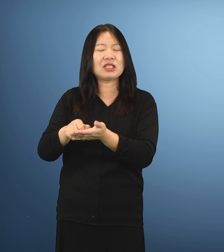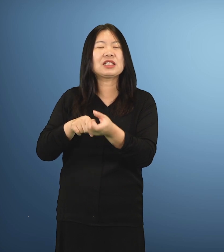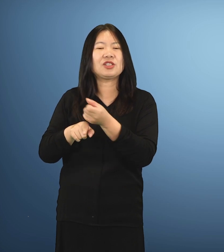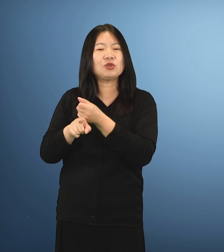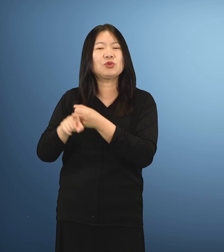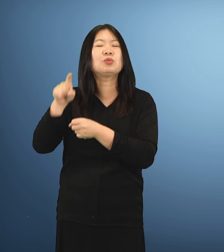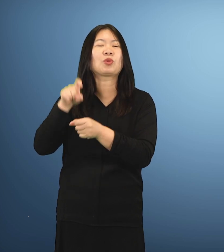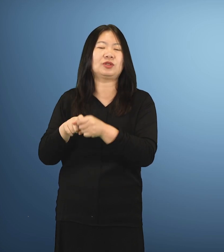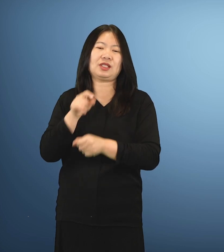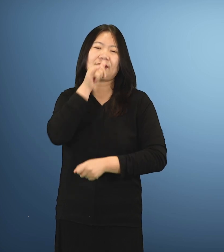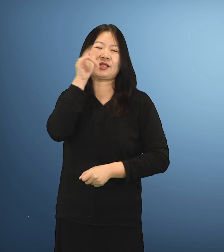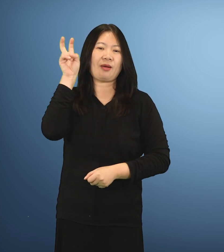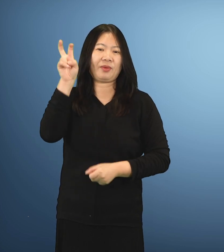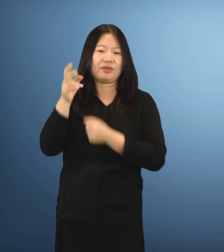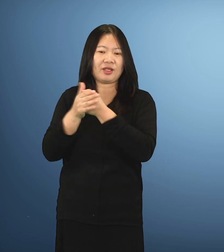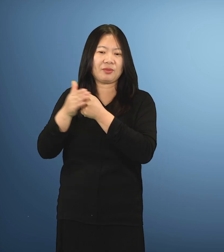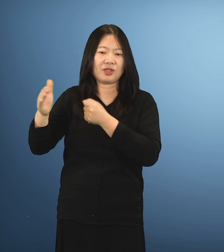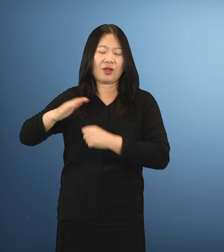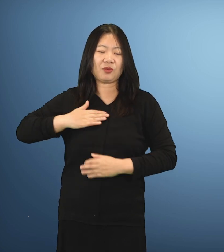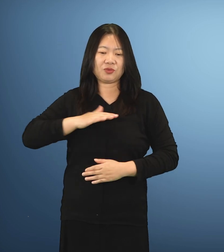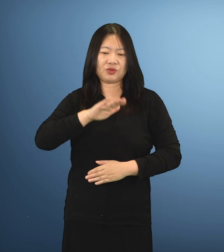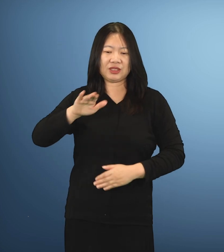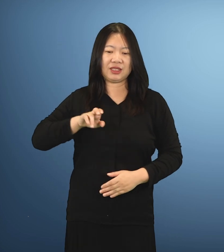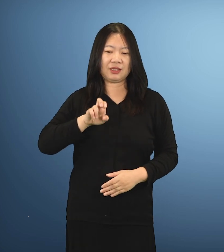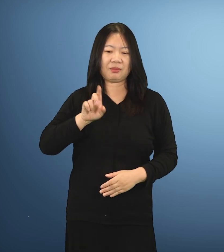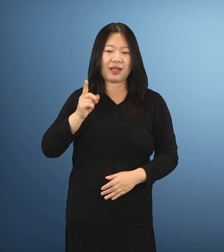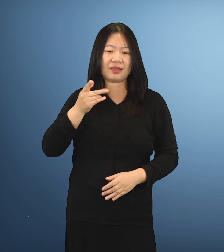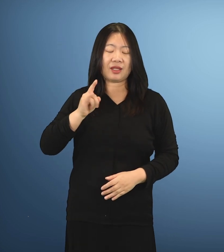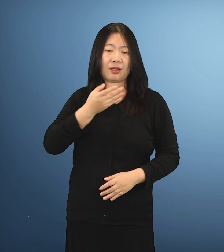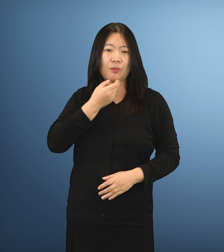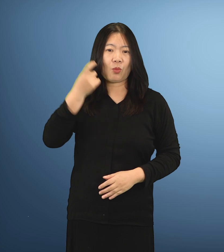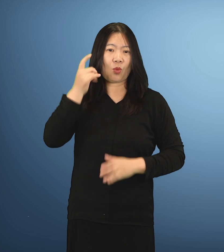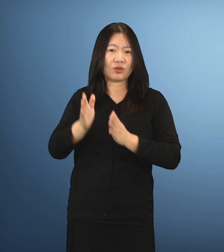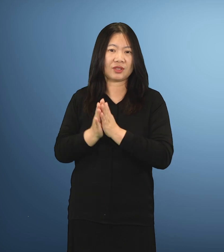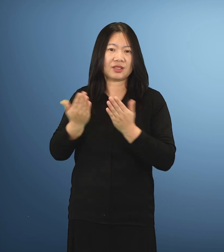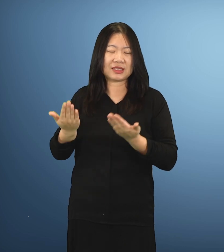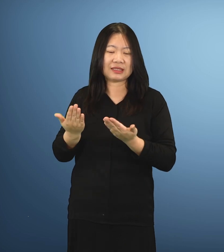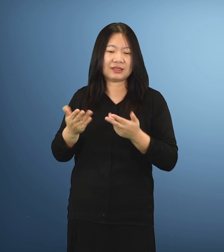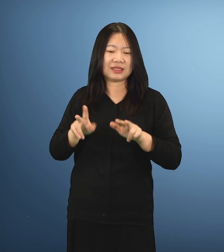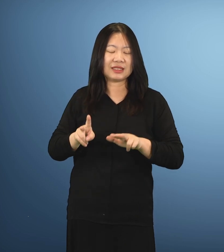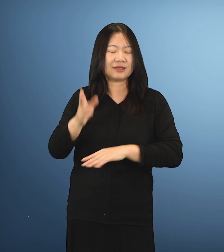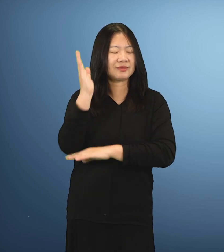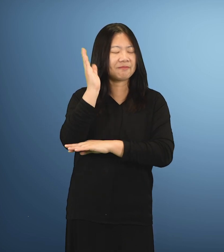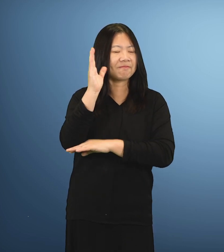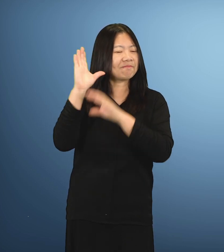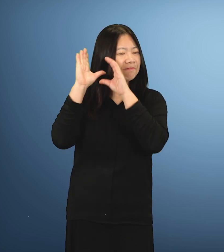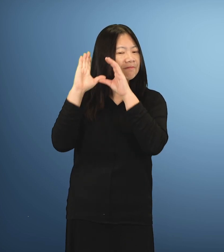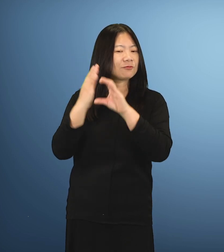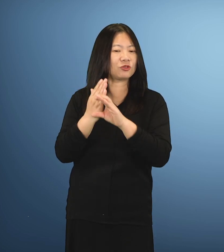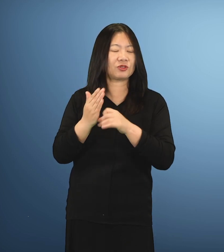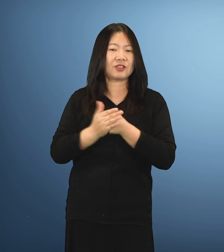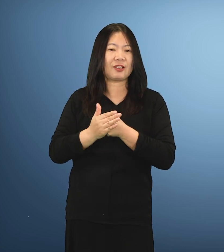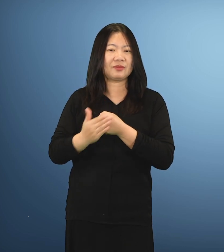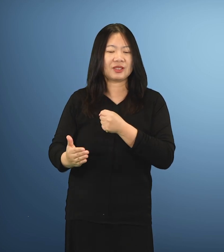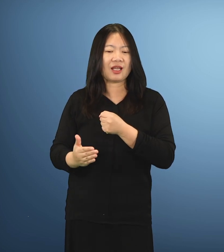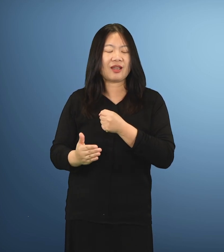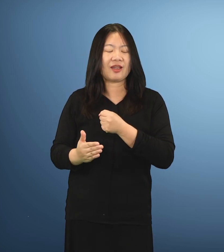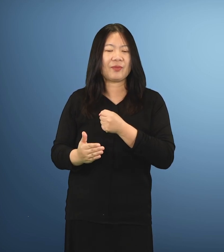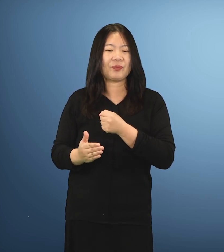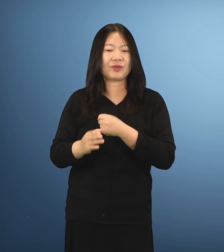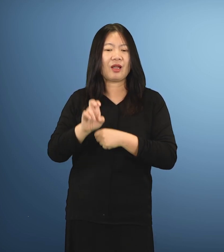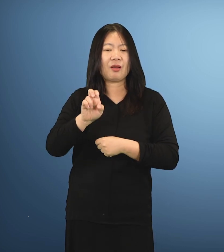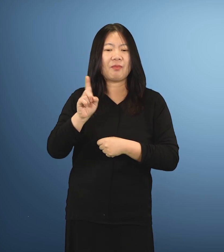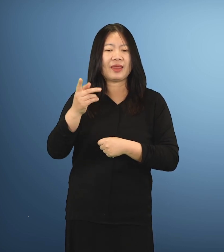다르게 썼겠죠. 그래서 우리는 마태복음을 지금 말씀으로 듣고 있기 때문에 그 다르게